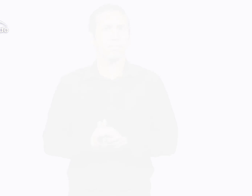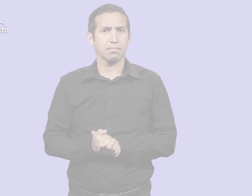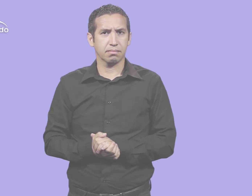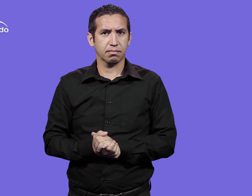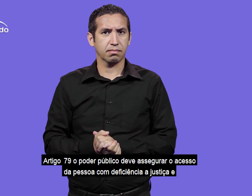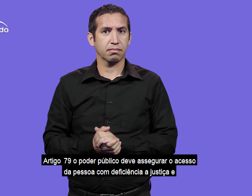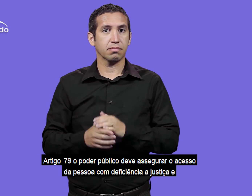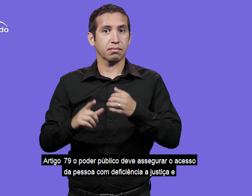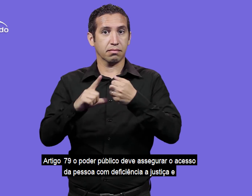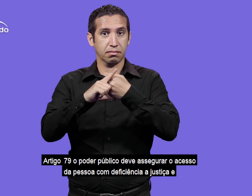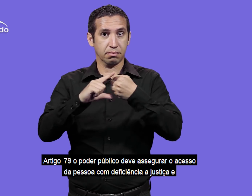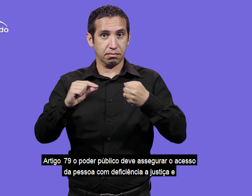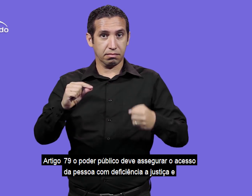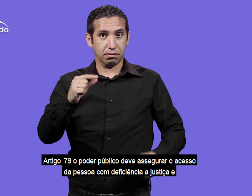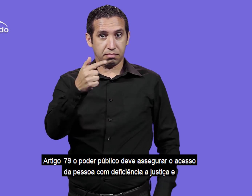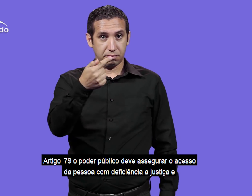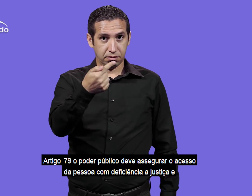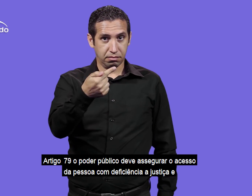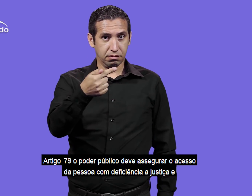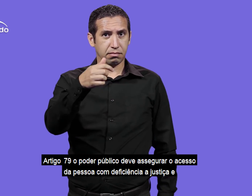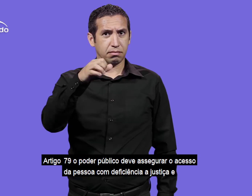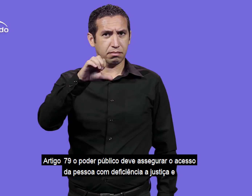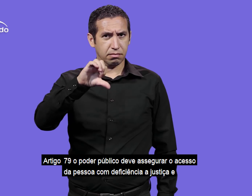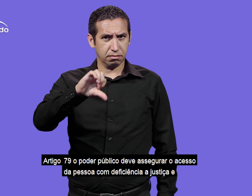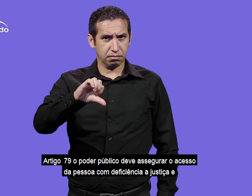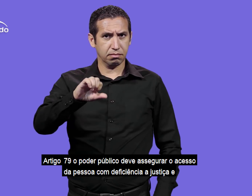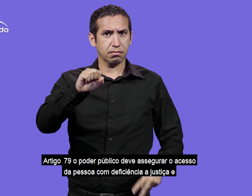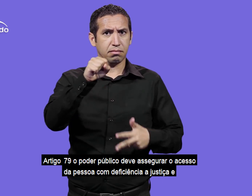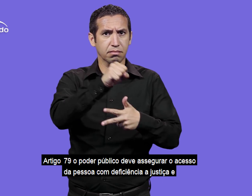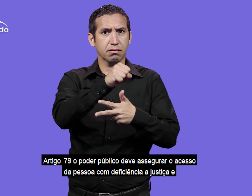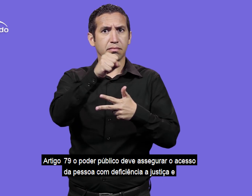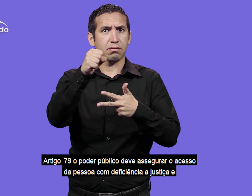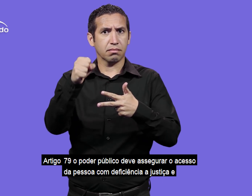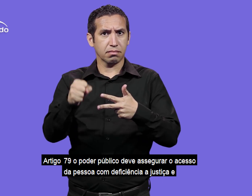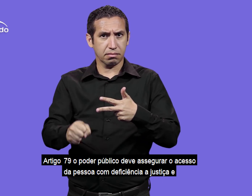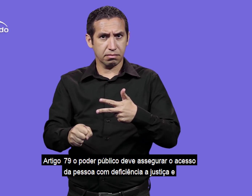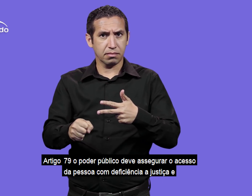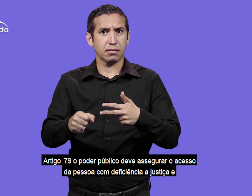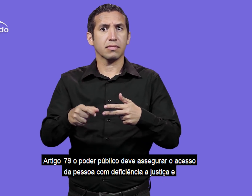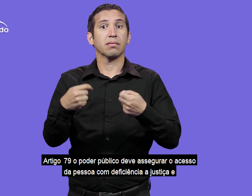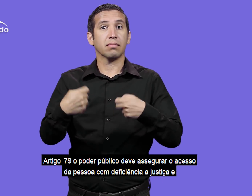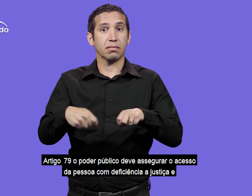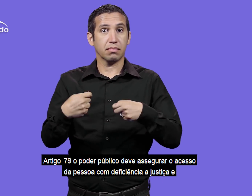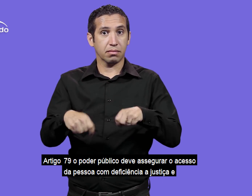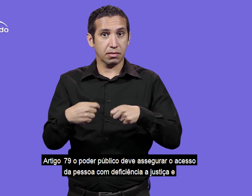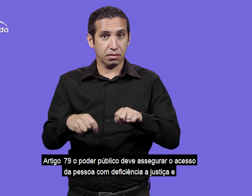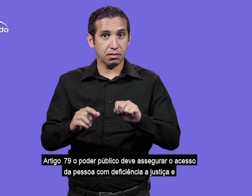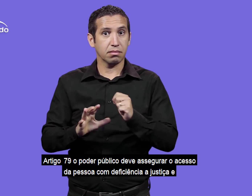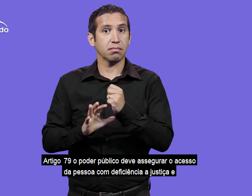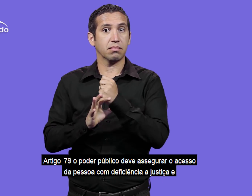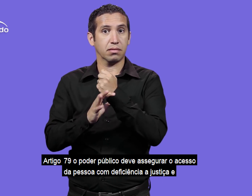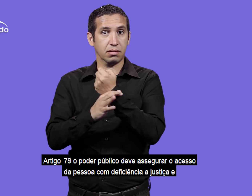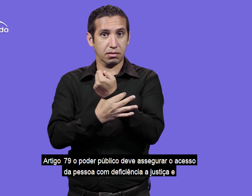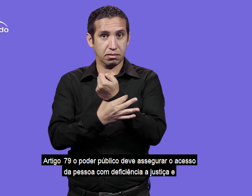o artigo 79 o poder público deve assegurar o acesso da pessoa com deficiência a